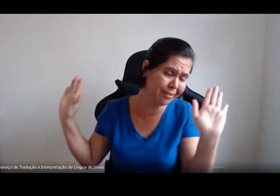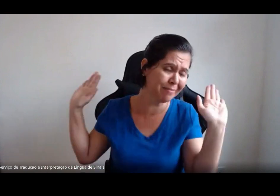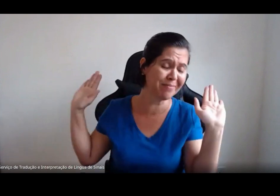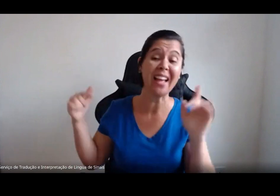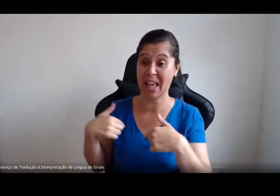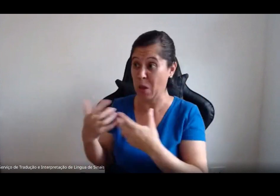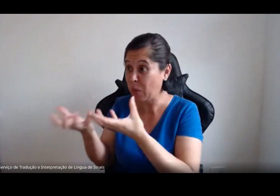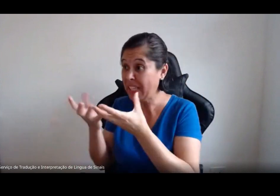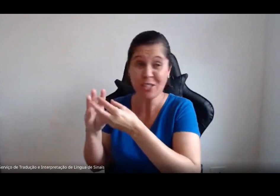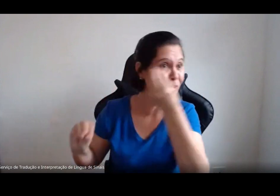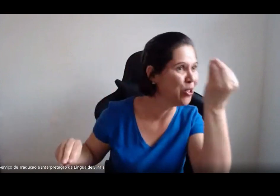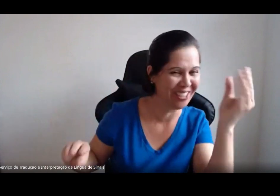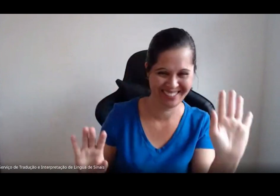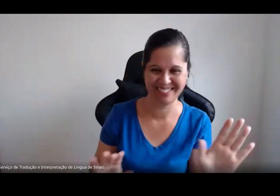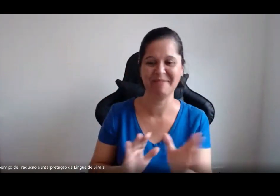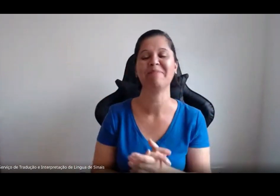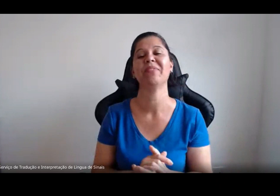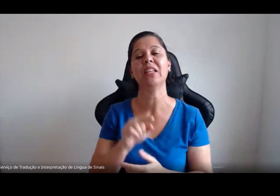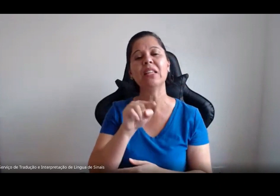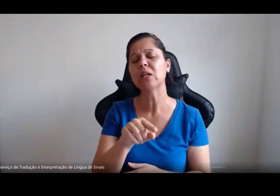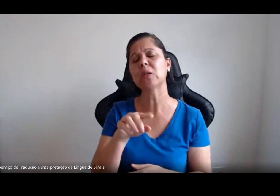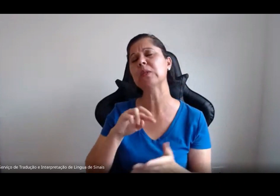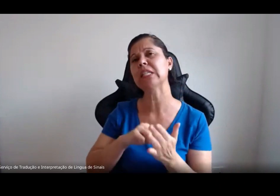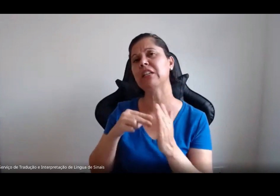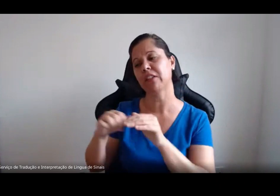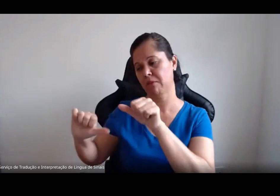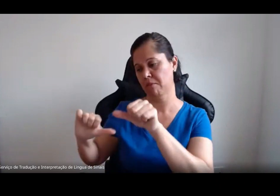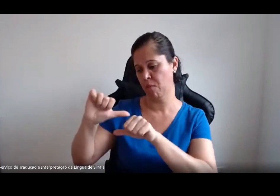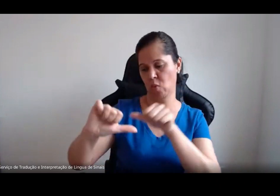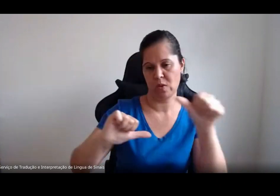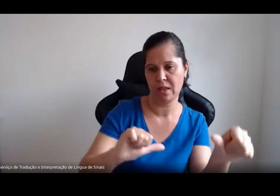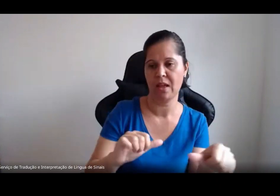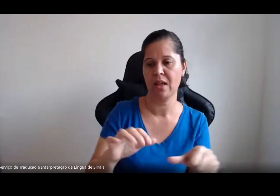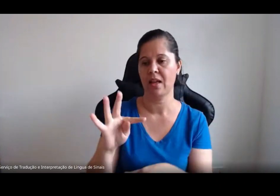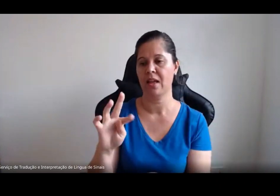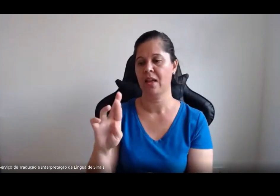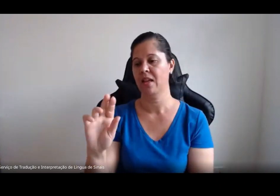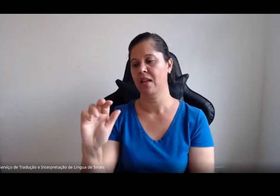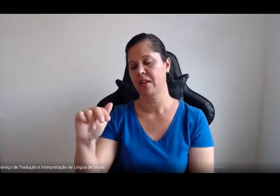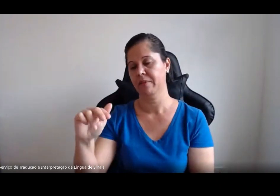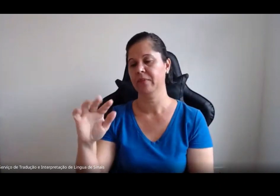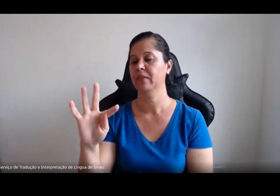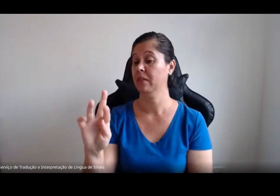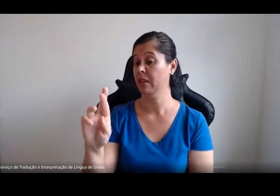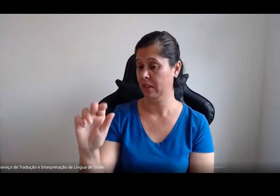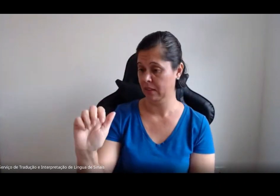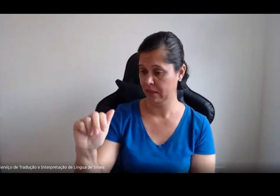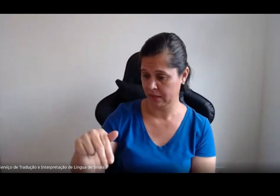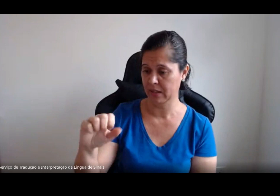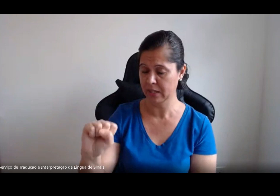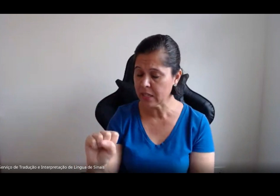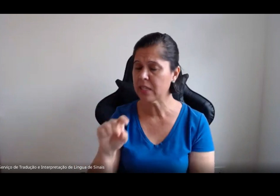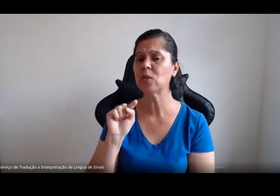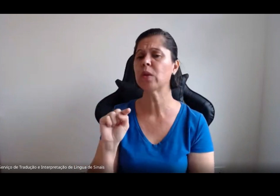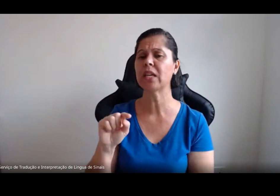enfim. Desse modo, eu acredito que ser transclasse não implica somente, mas eu acredito nisso,